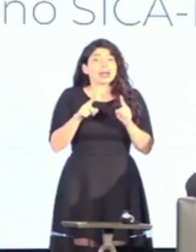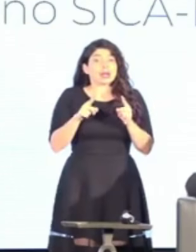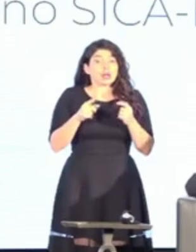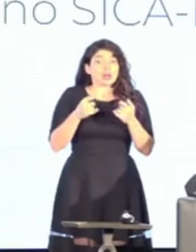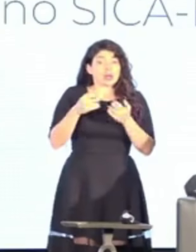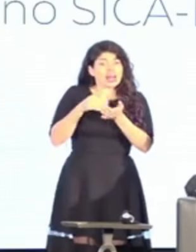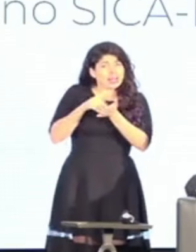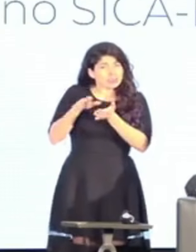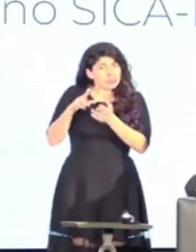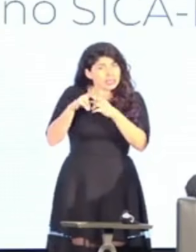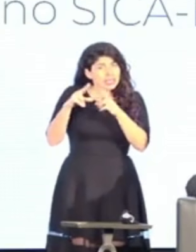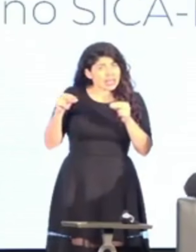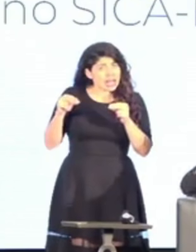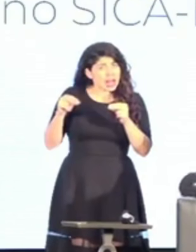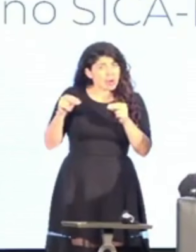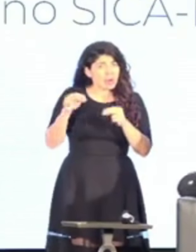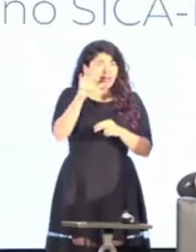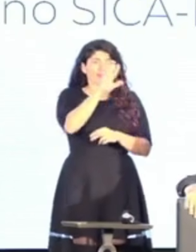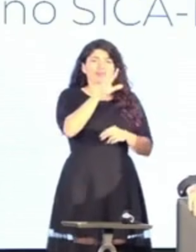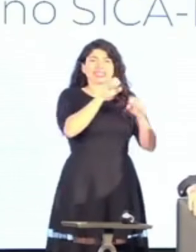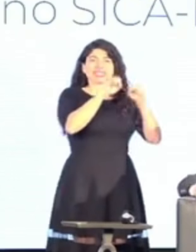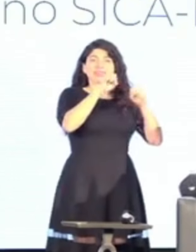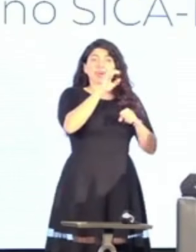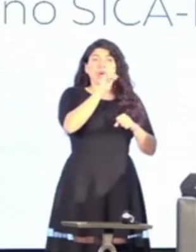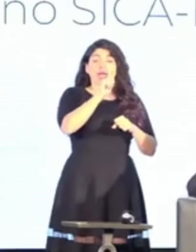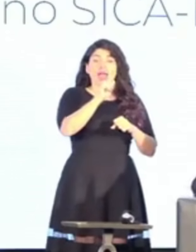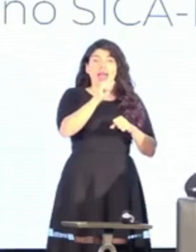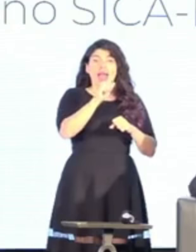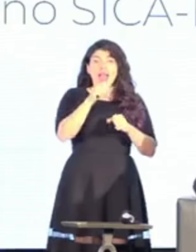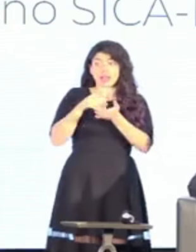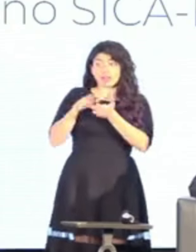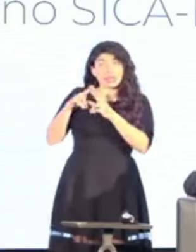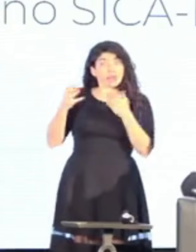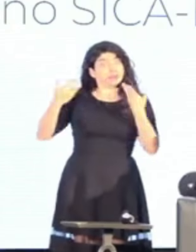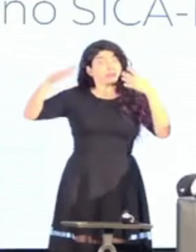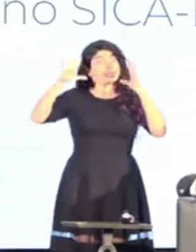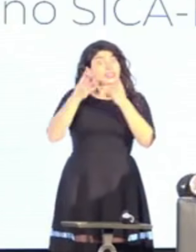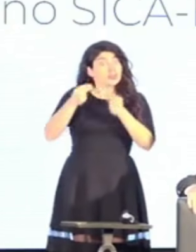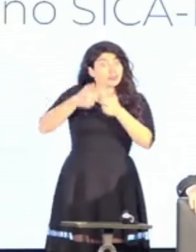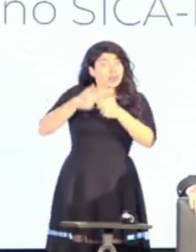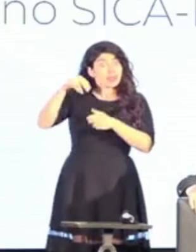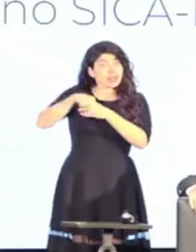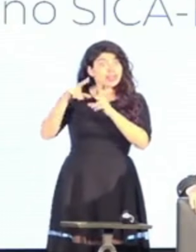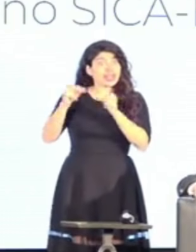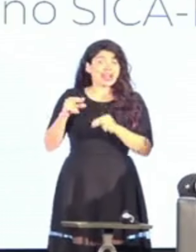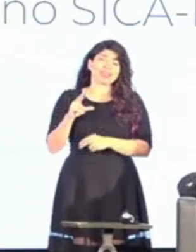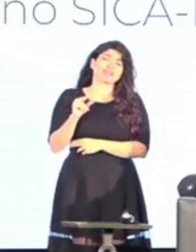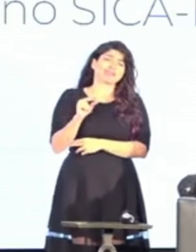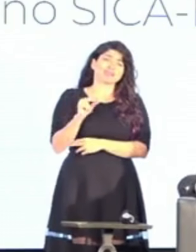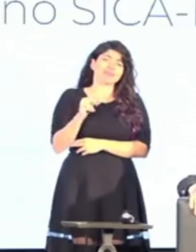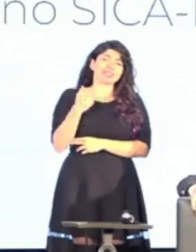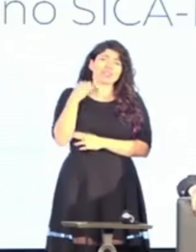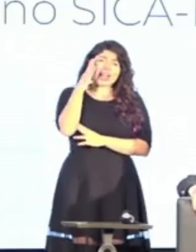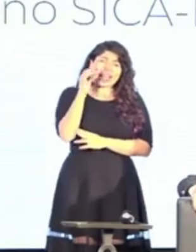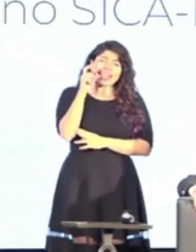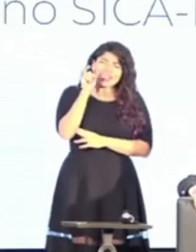es expulsando a Nicaragua del sistema de la OEA como se van a resolver los problemas internos de Nicaragua. Yo creo que hay